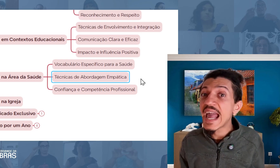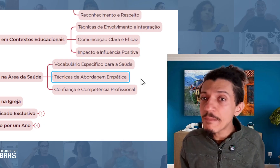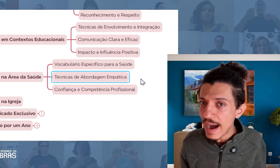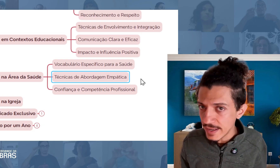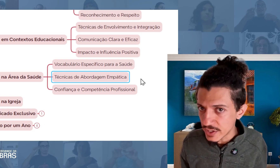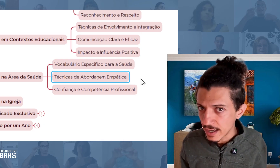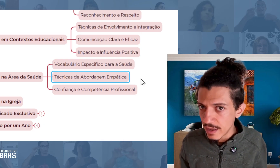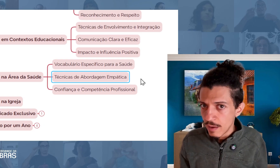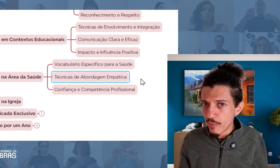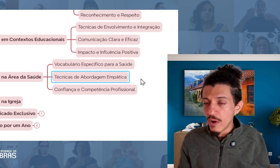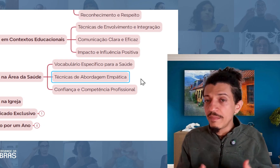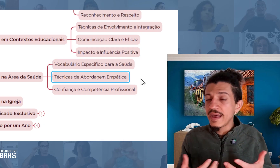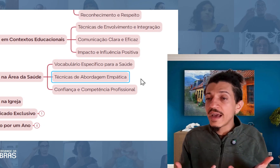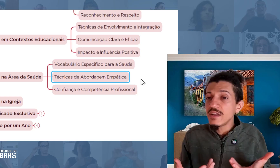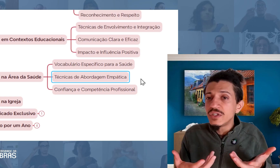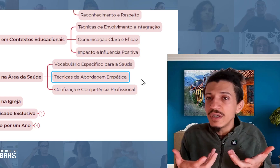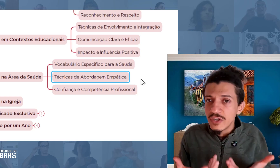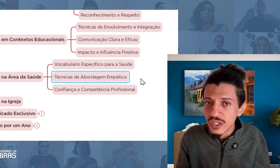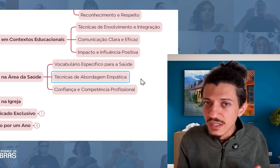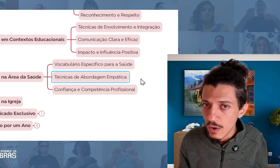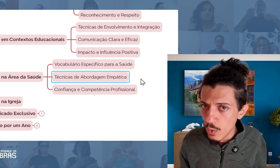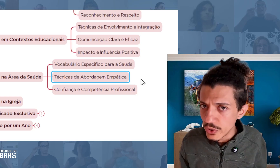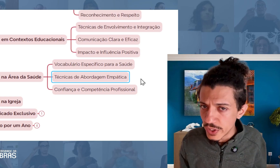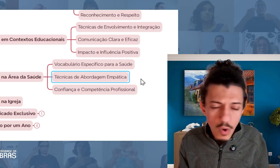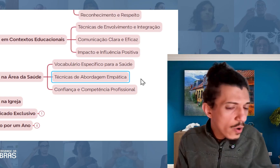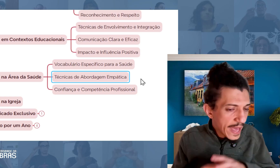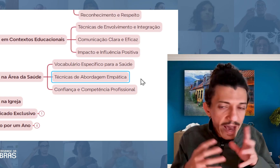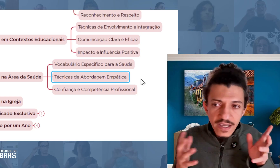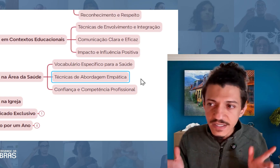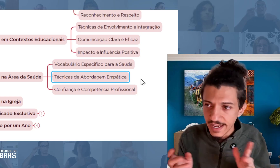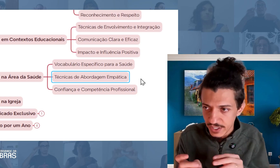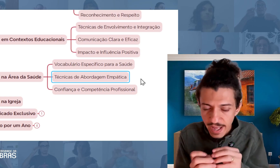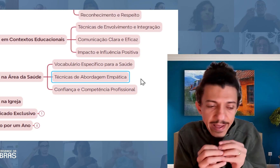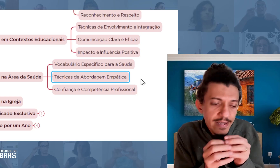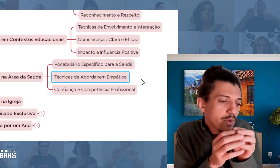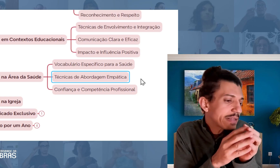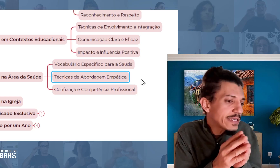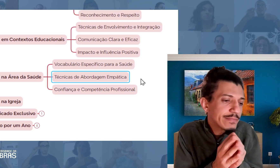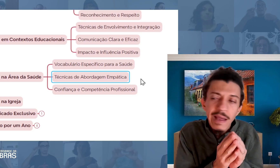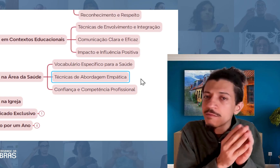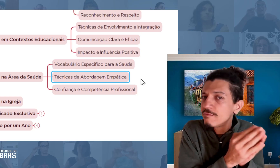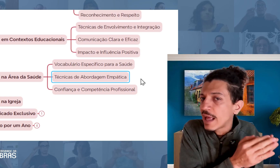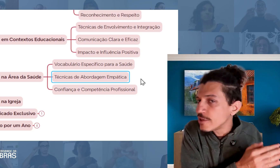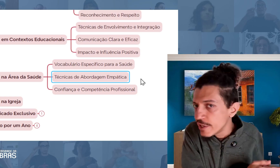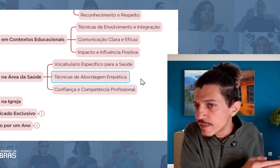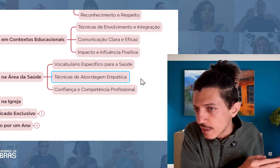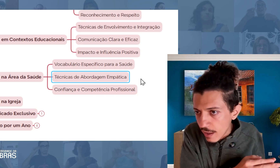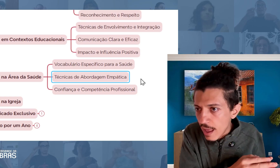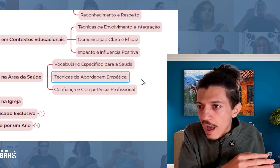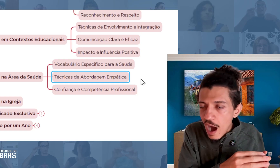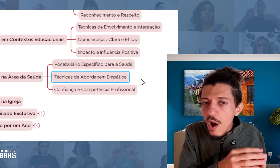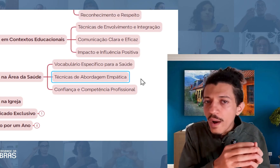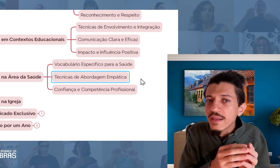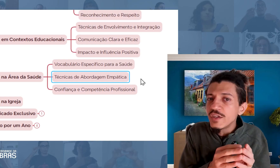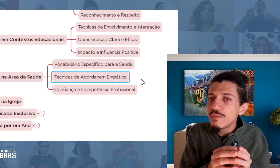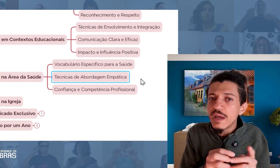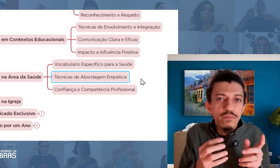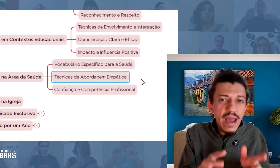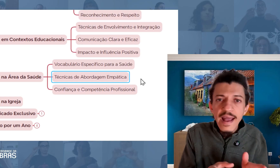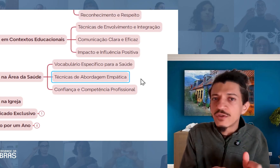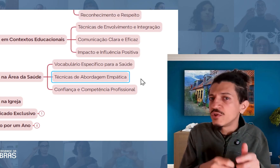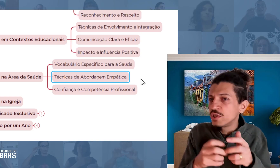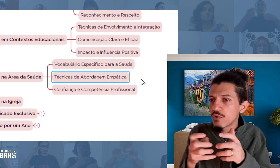abordagem empática para o ambiente de saúde, qualquer que seja, desde um atendimento um dentista a um